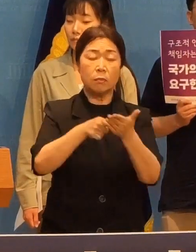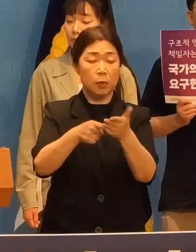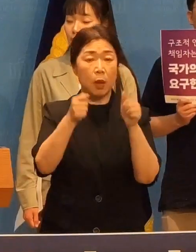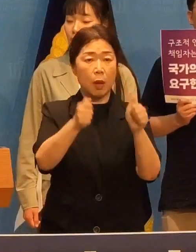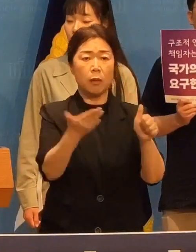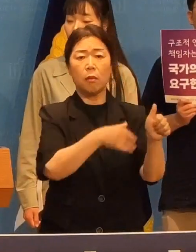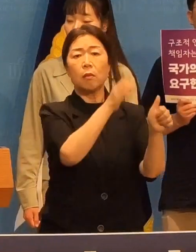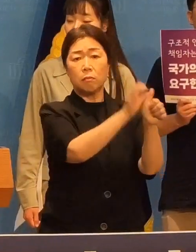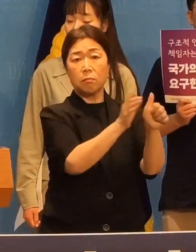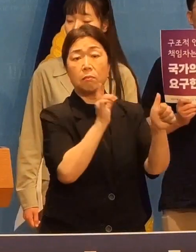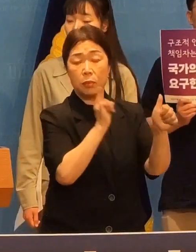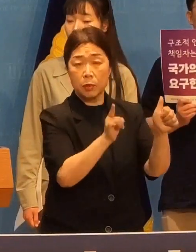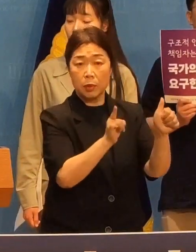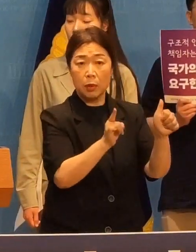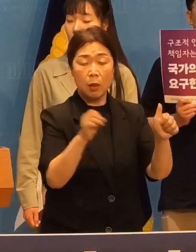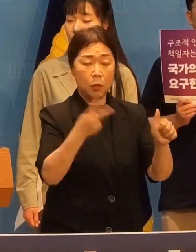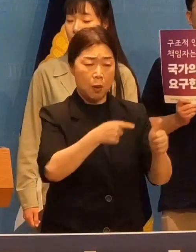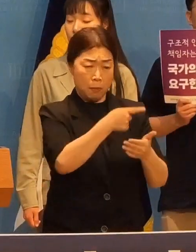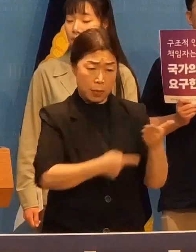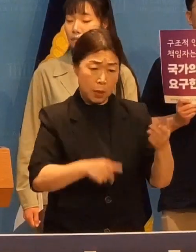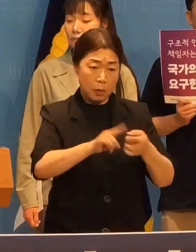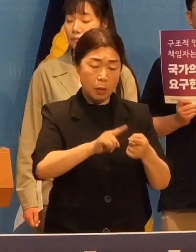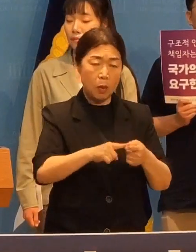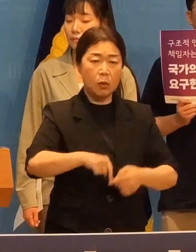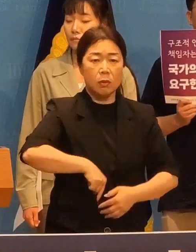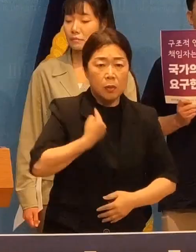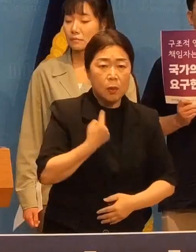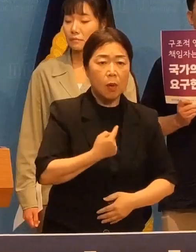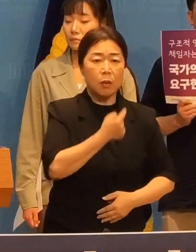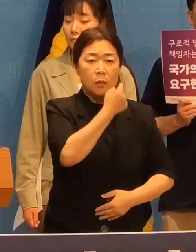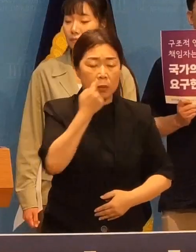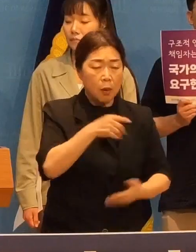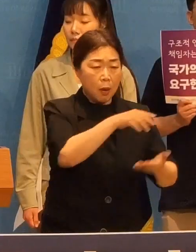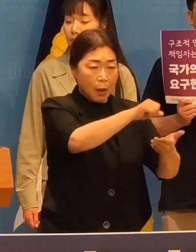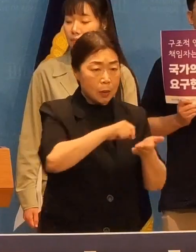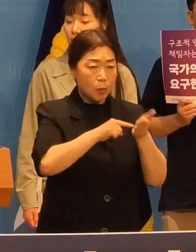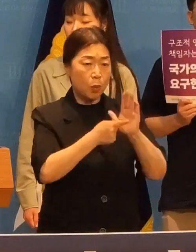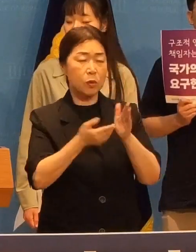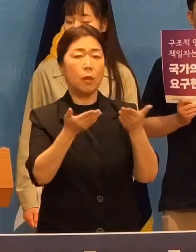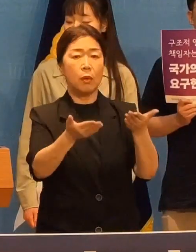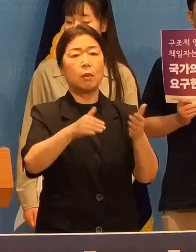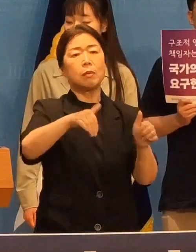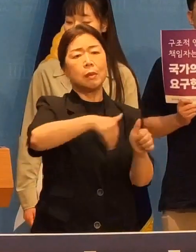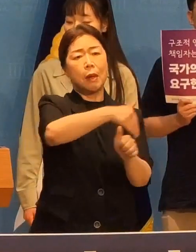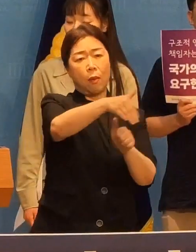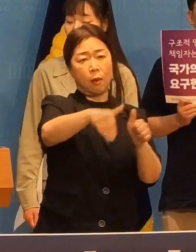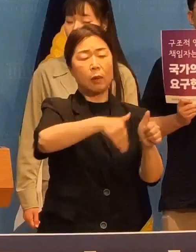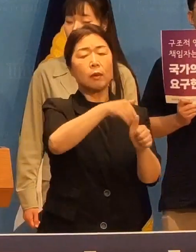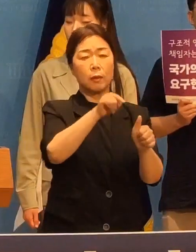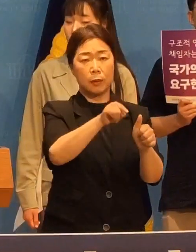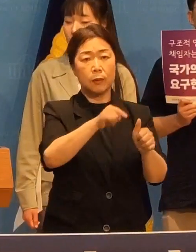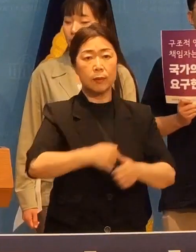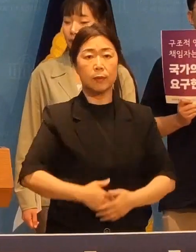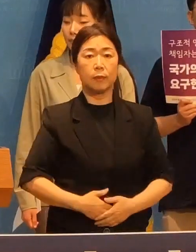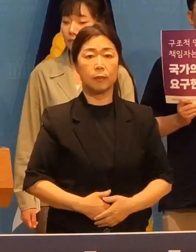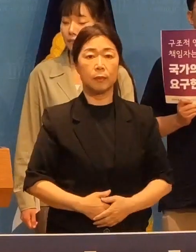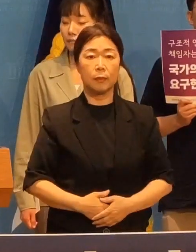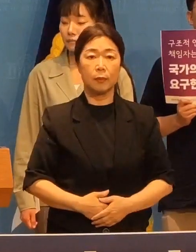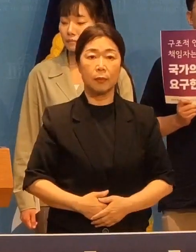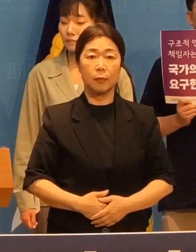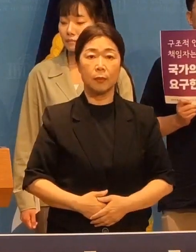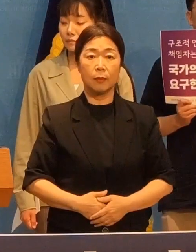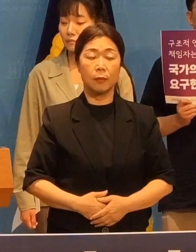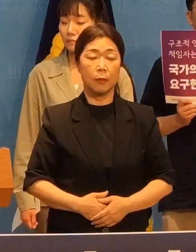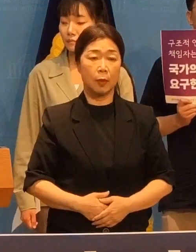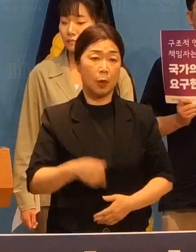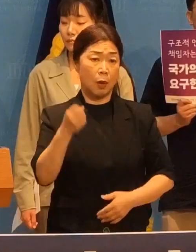하며 자신의 피해를 또다시 스스로 입증해야 하는 가혹한 상황에 놓여 있습니다. 그 과정에서